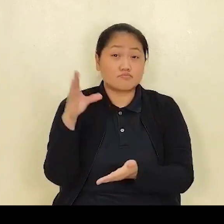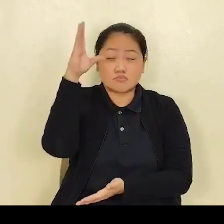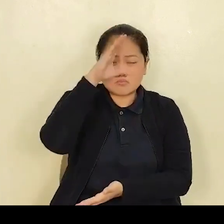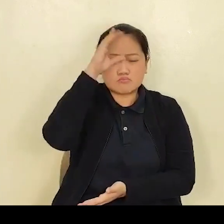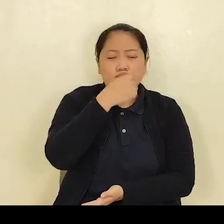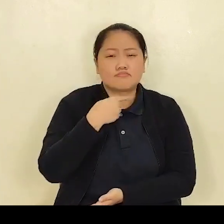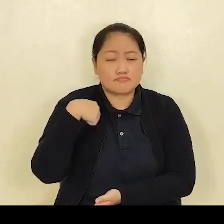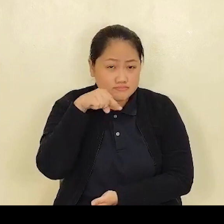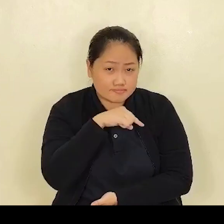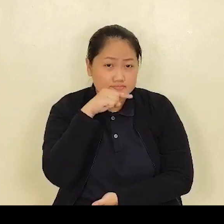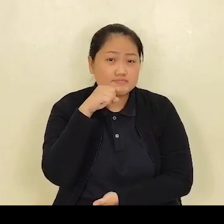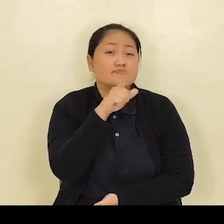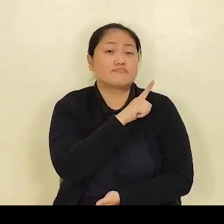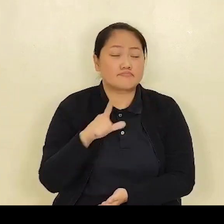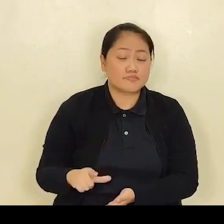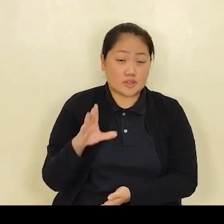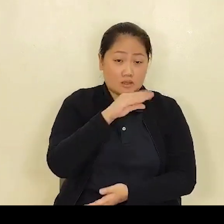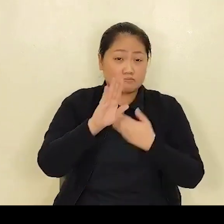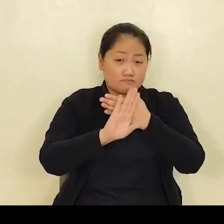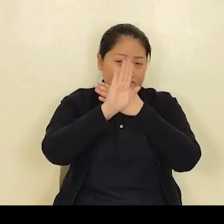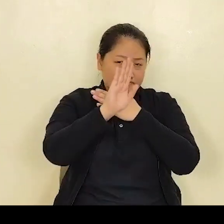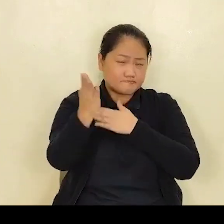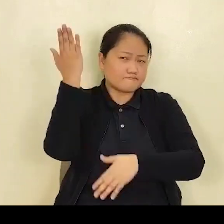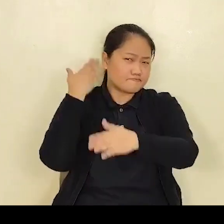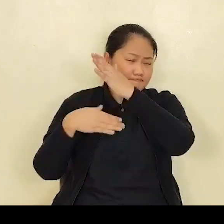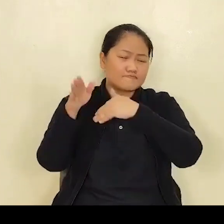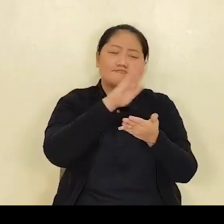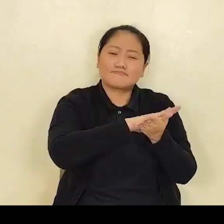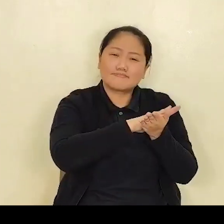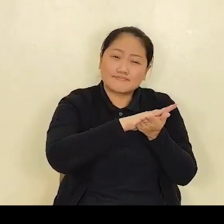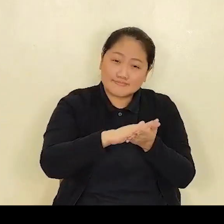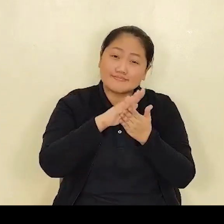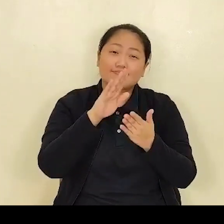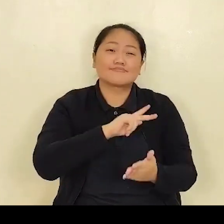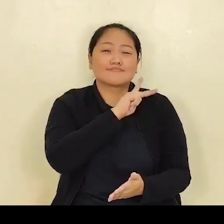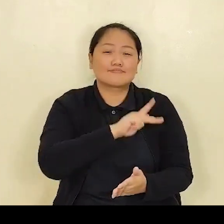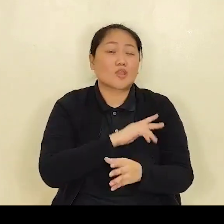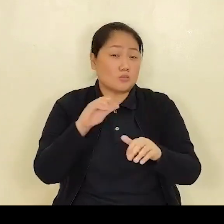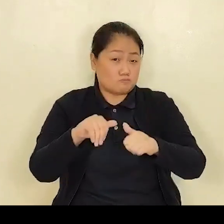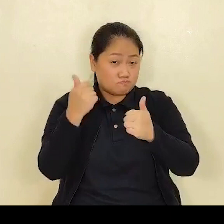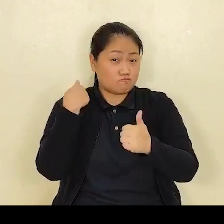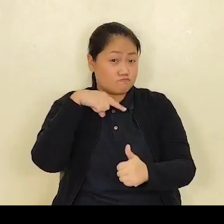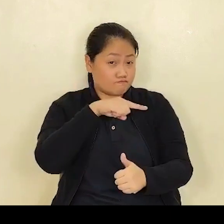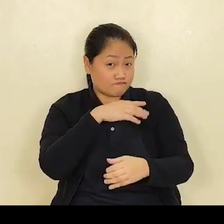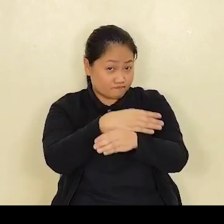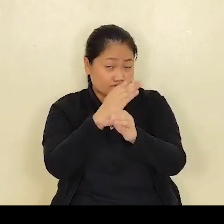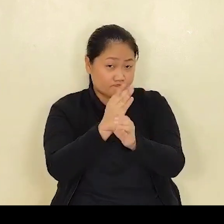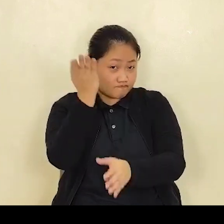Diyos at may babalik tayo sa dati nating pagkatao. Kung papaano niya tayo inilikha sa simula't